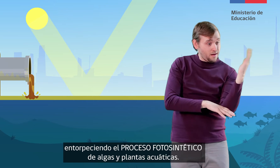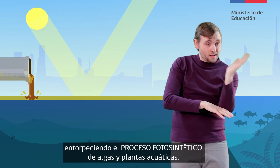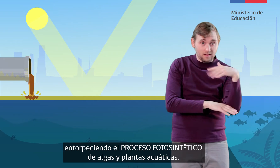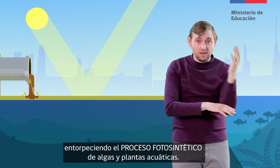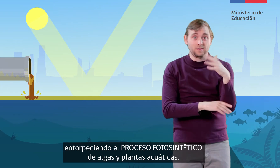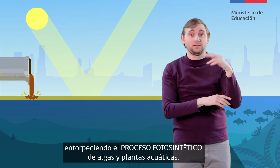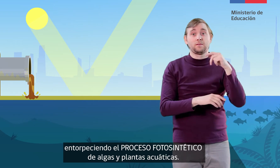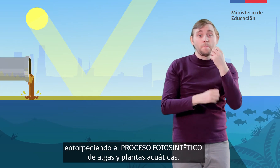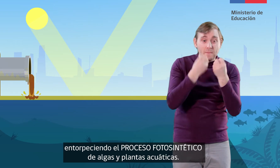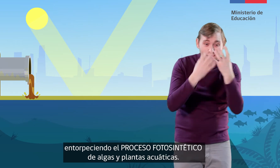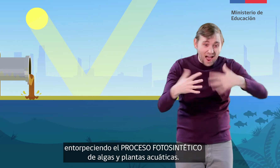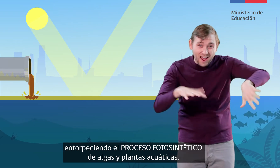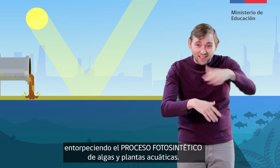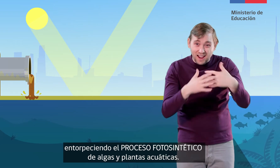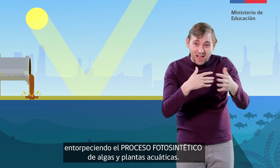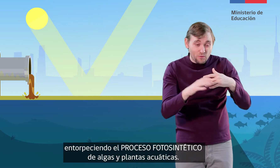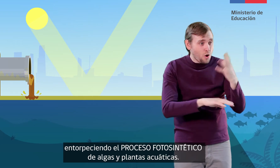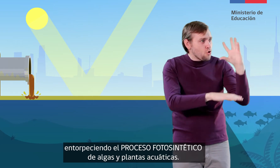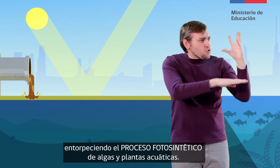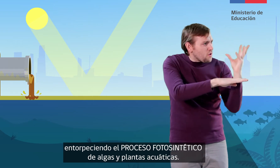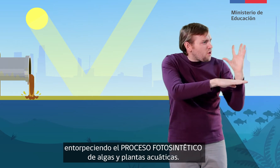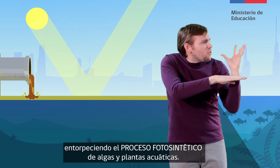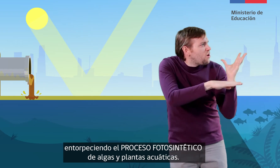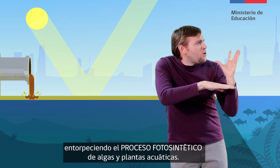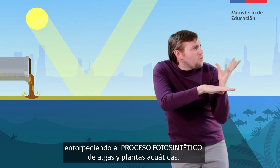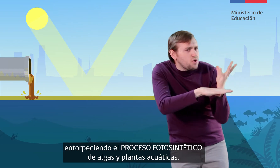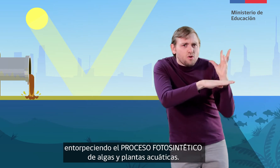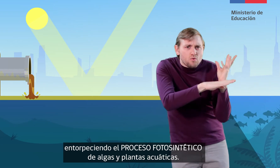entorpeciendo el proceso fotosintético de algas y plantas acuáticas.